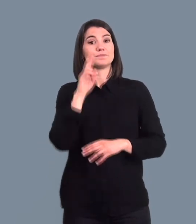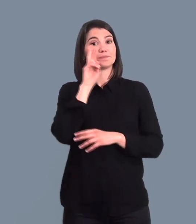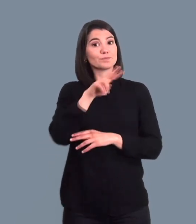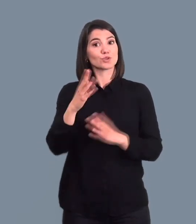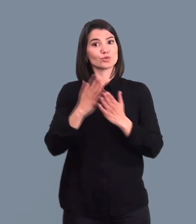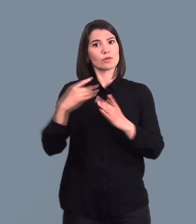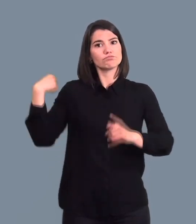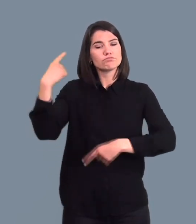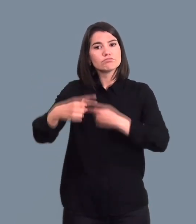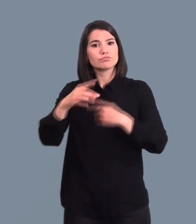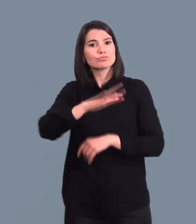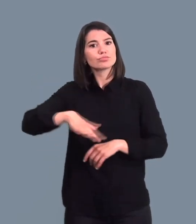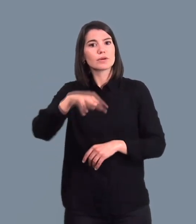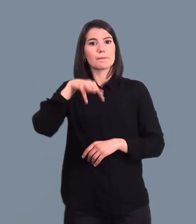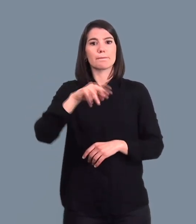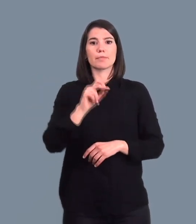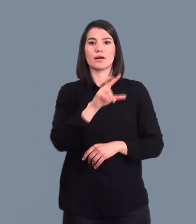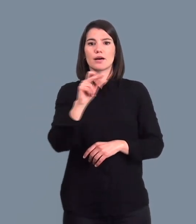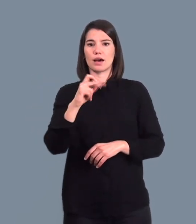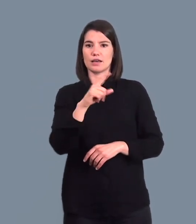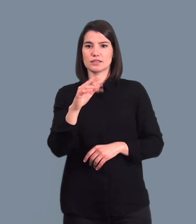Museu Escolar dos Marrazes.